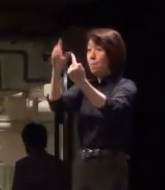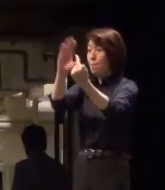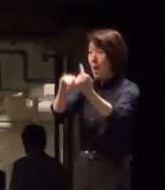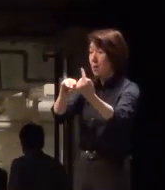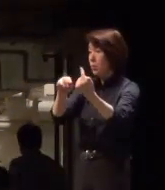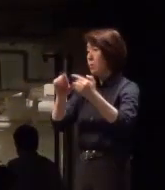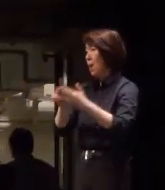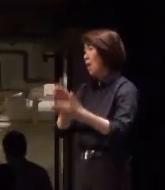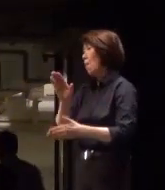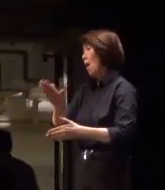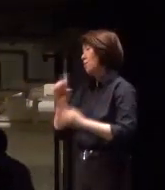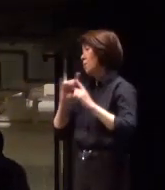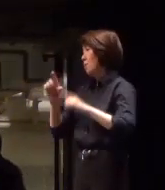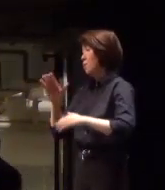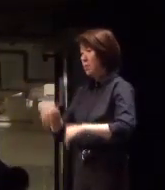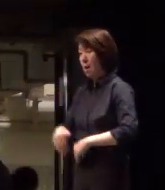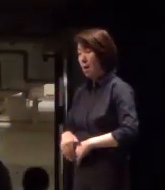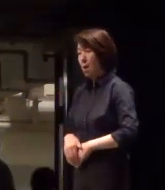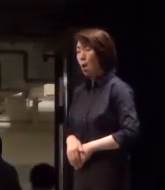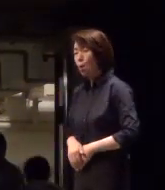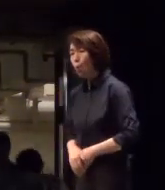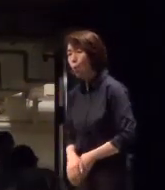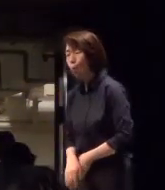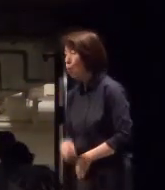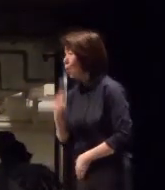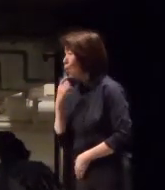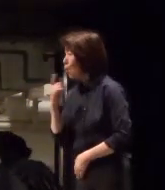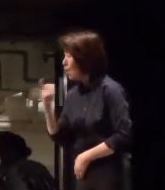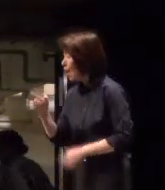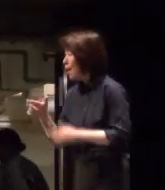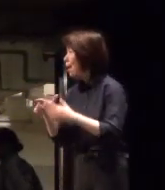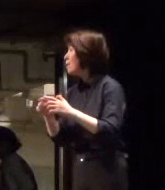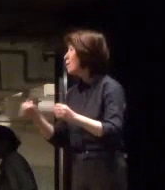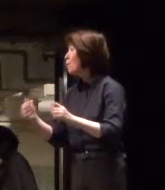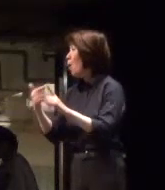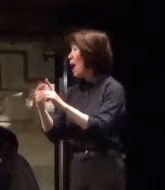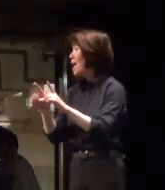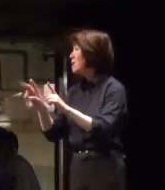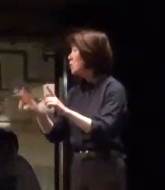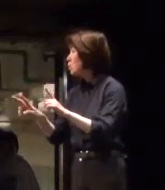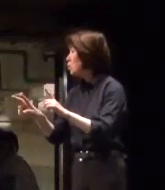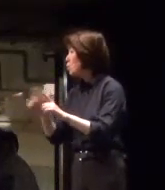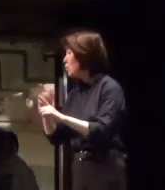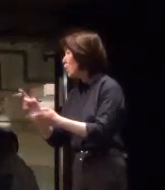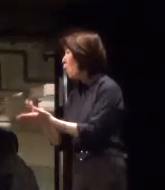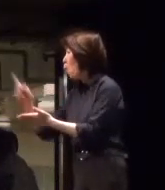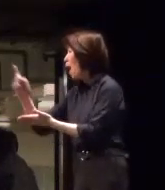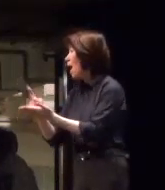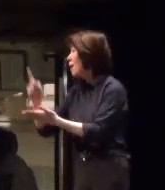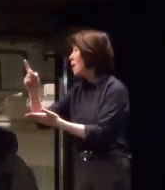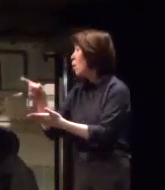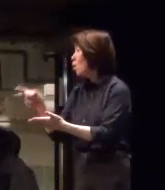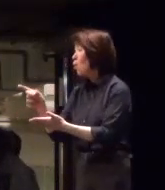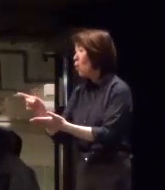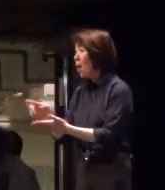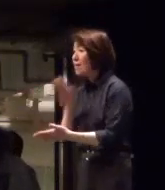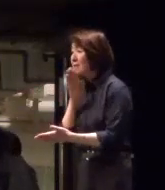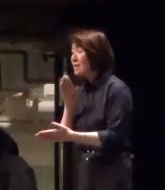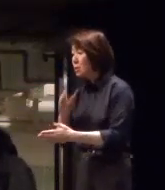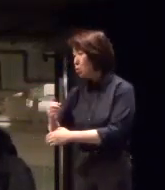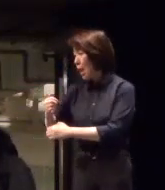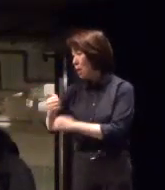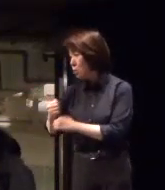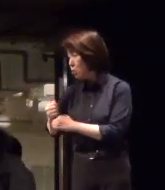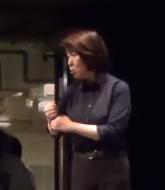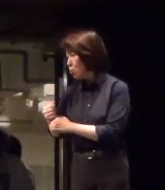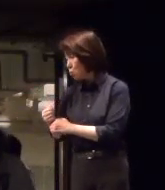国でした。何のことはない、日本はたくさん H2 ロケットで何でも打ち上げてる、それはじゃあ実質的なミサイルでないのかと、